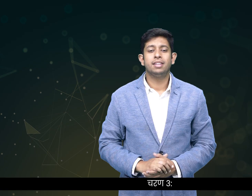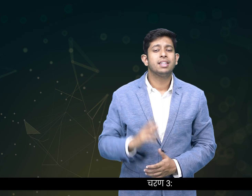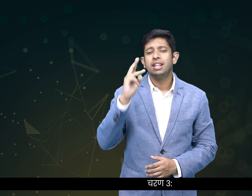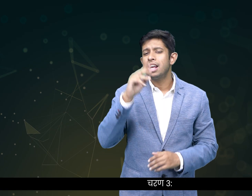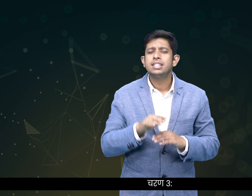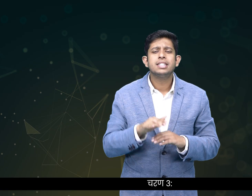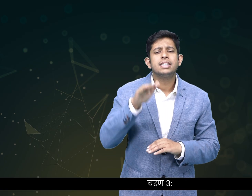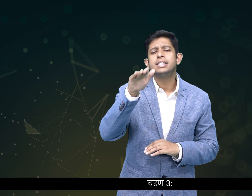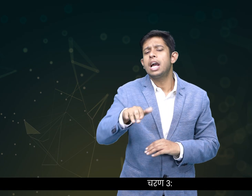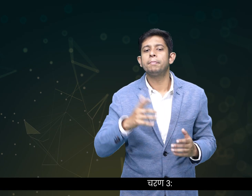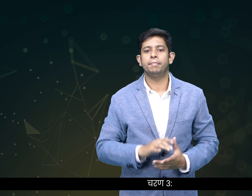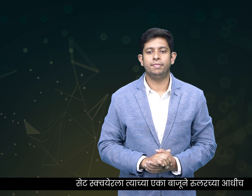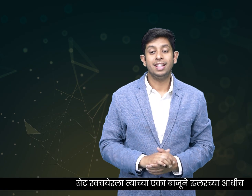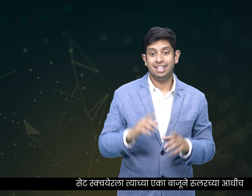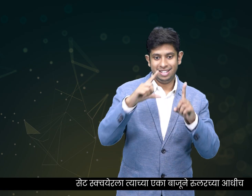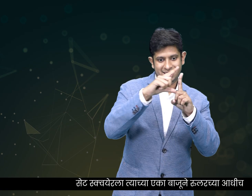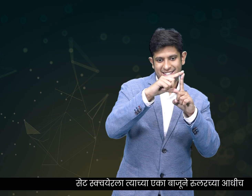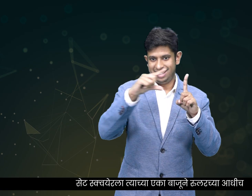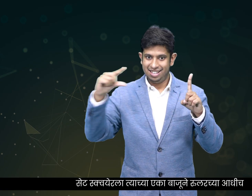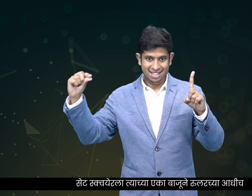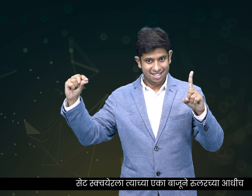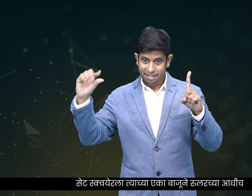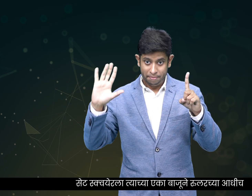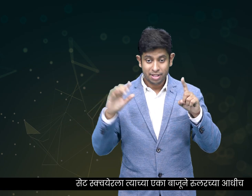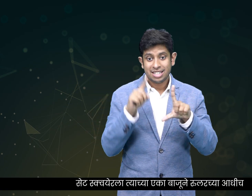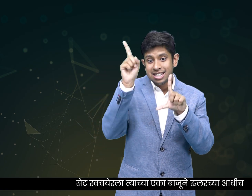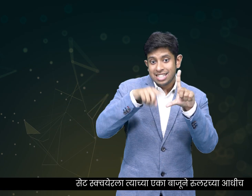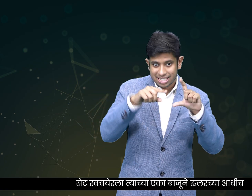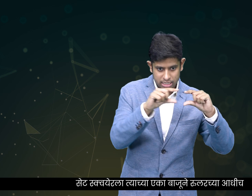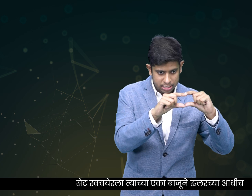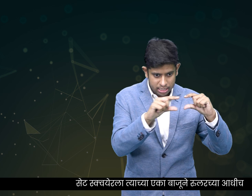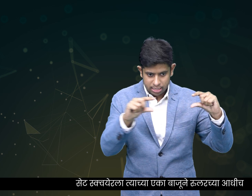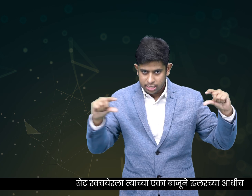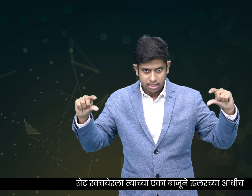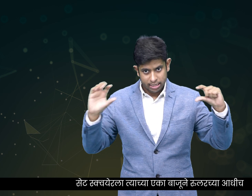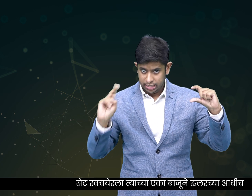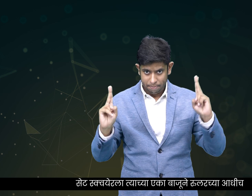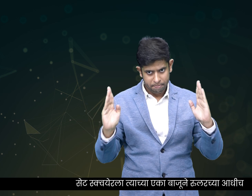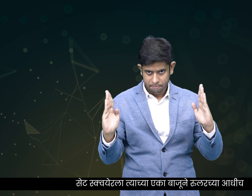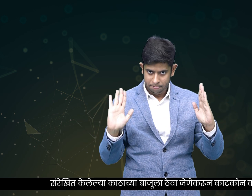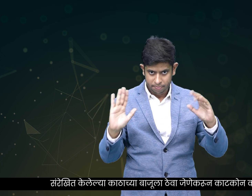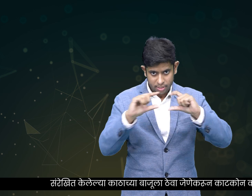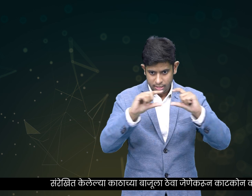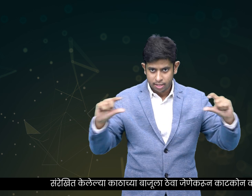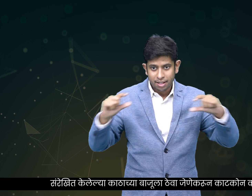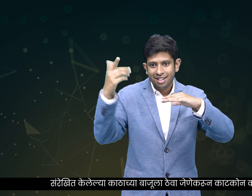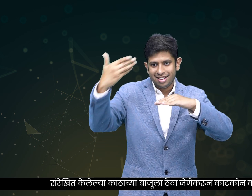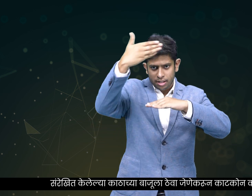चरण 3, सेट स्क्वेअरला त्याच्या एका बाजूने रुलरच्या आधीच संरेखित